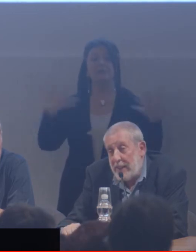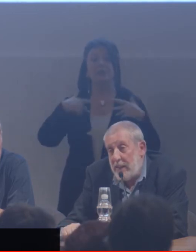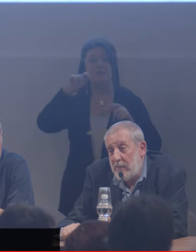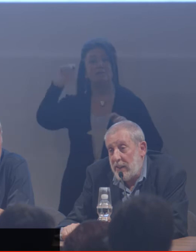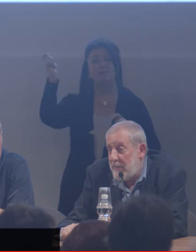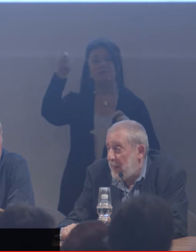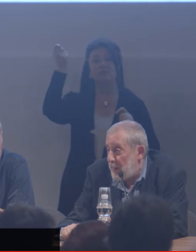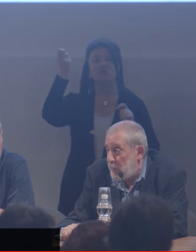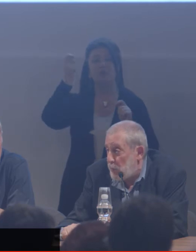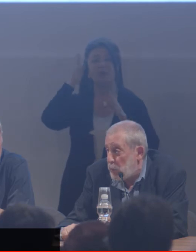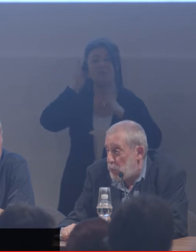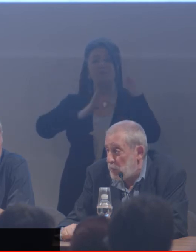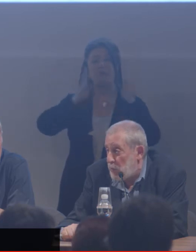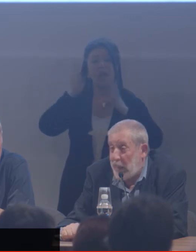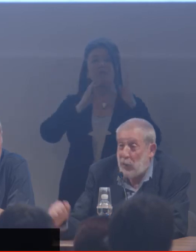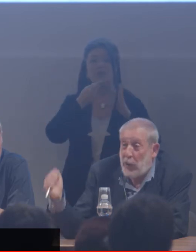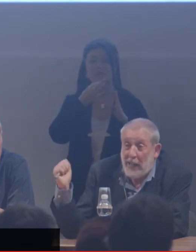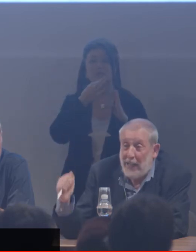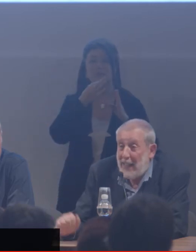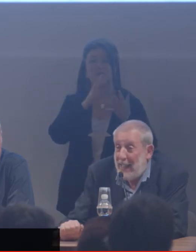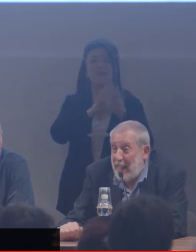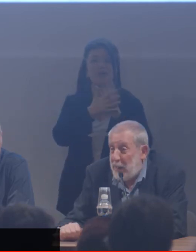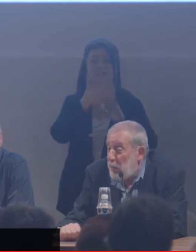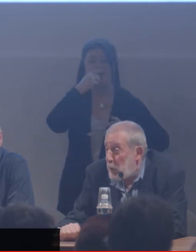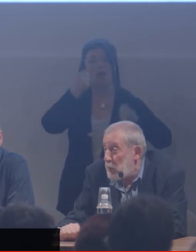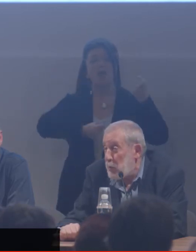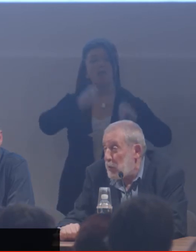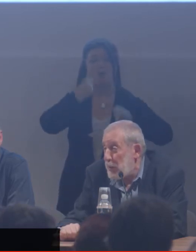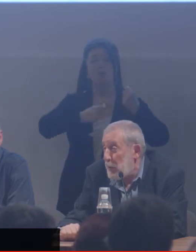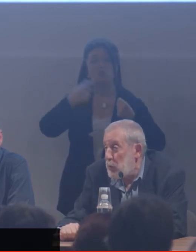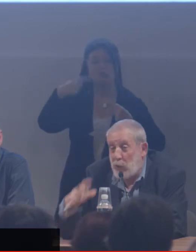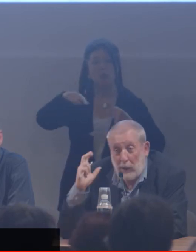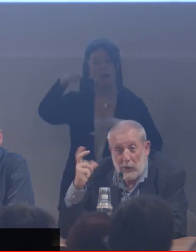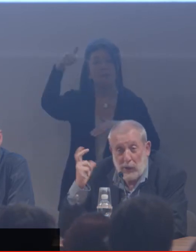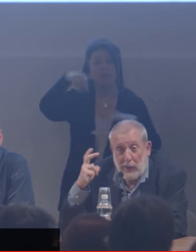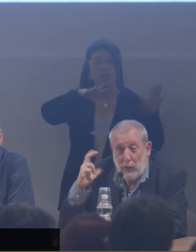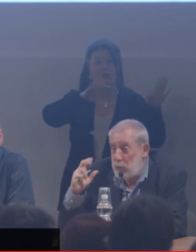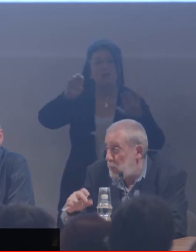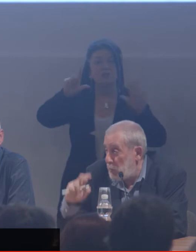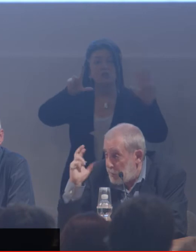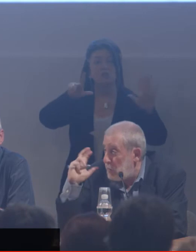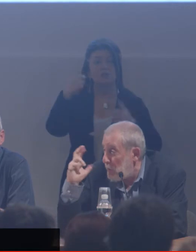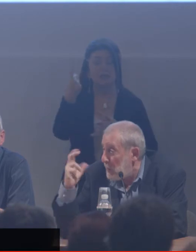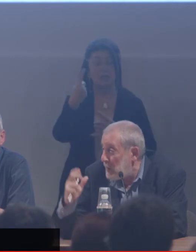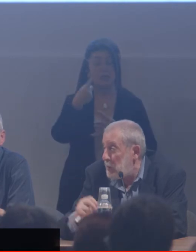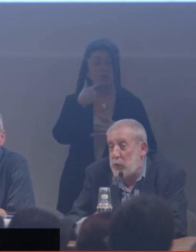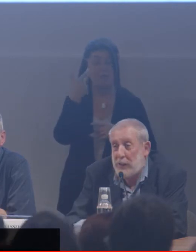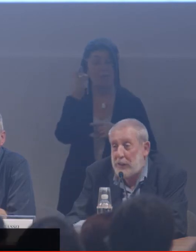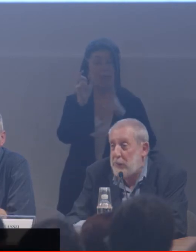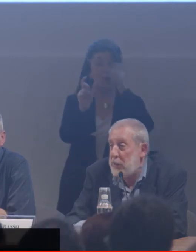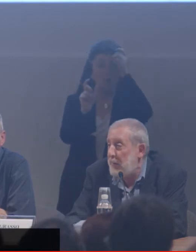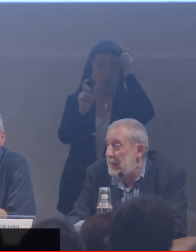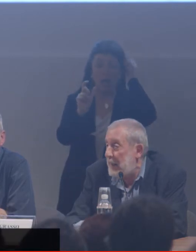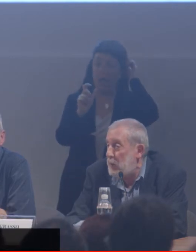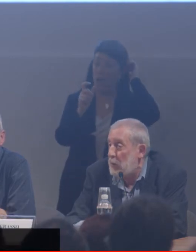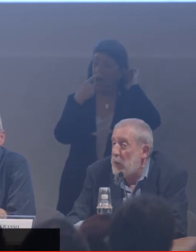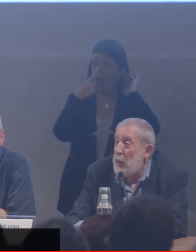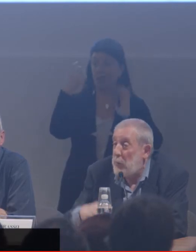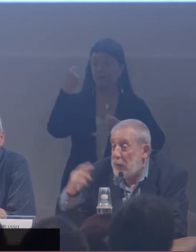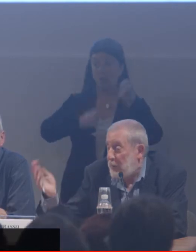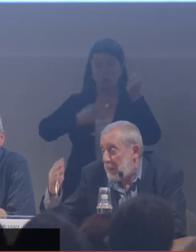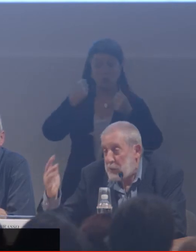mafia significa fare la rivoluzione. Allora, era il 1971, la parola rivoluzione diceva qualche cosa, ci piaceva